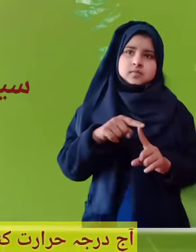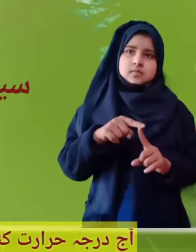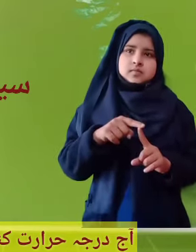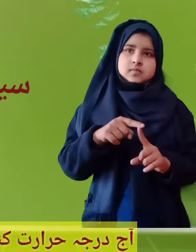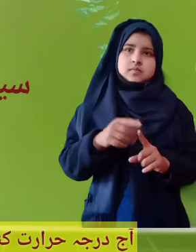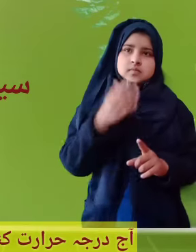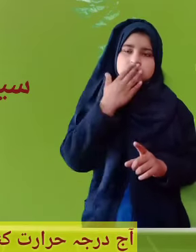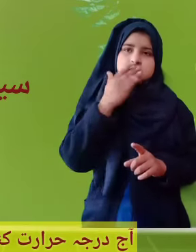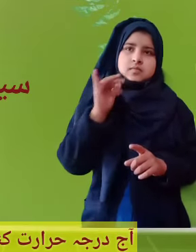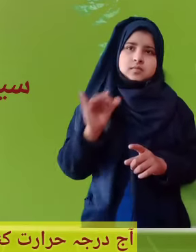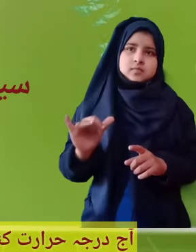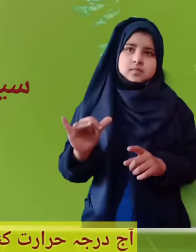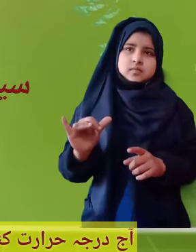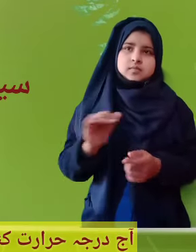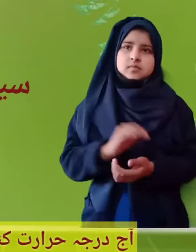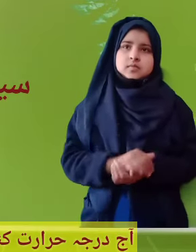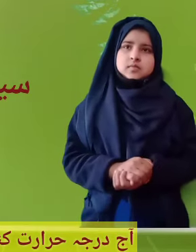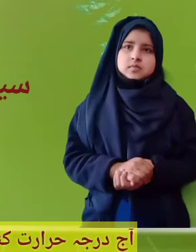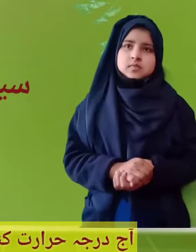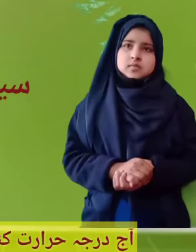सेंटीग्रेड है?